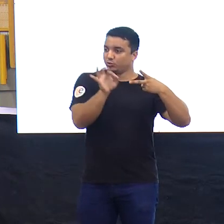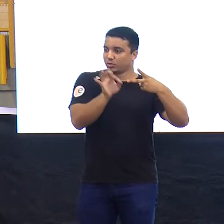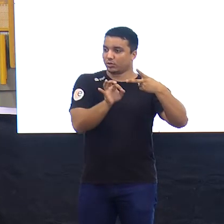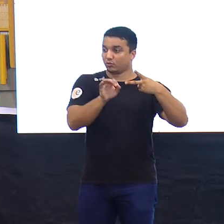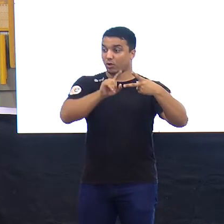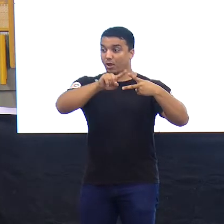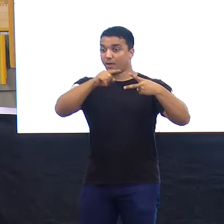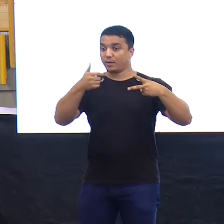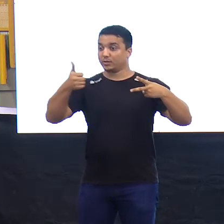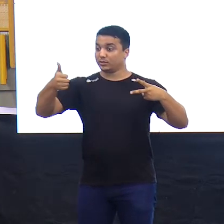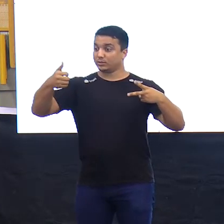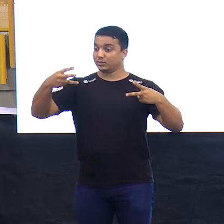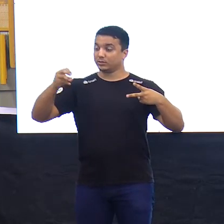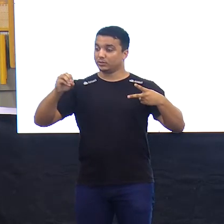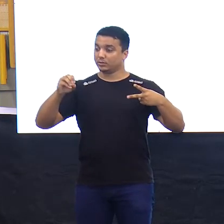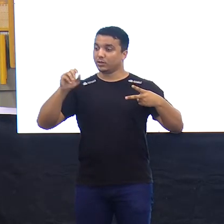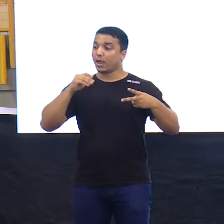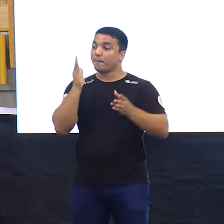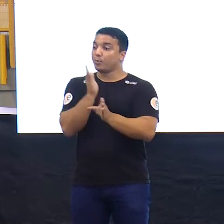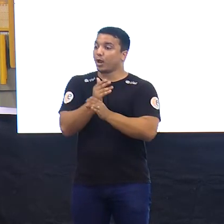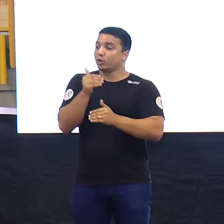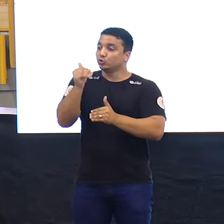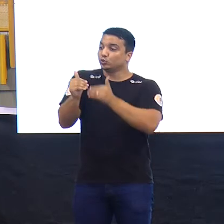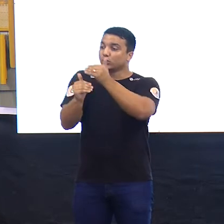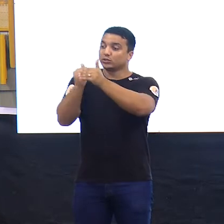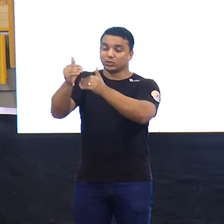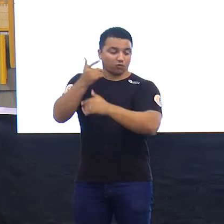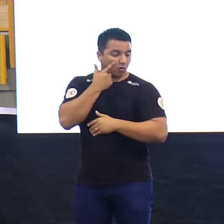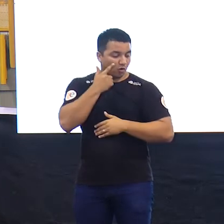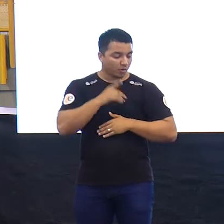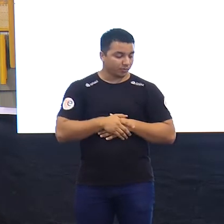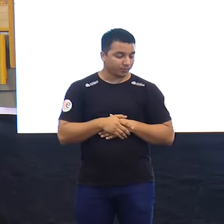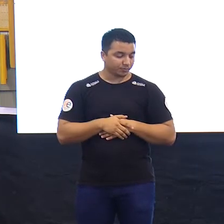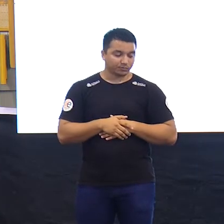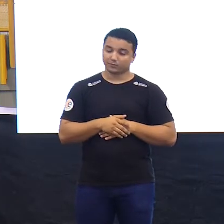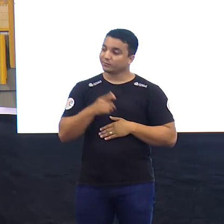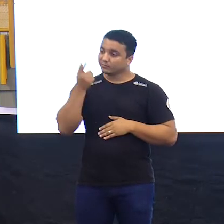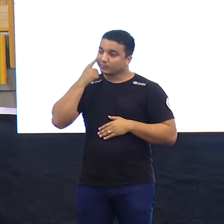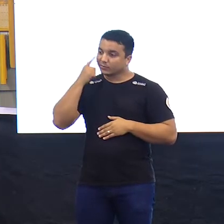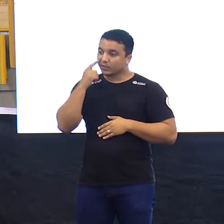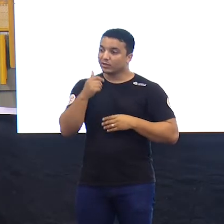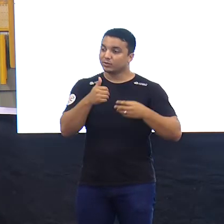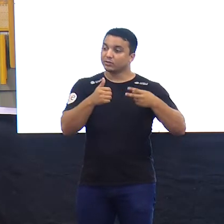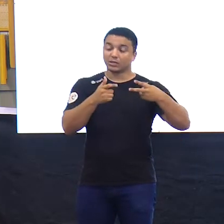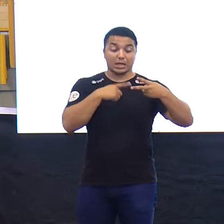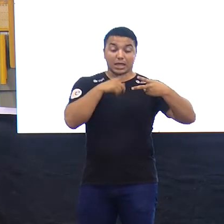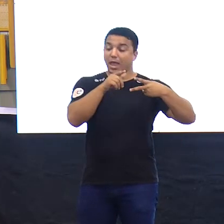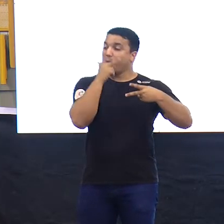aumentos sucessivos. São aumentos